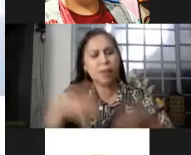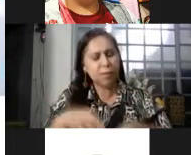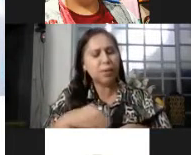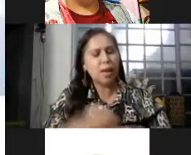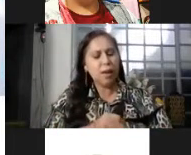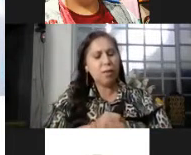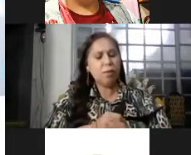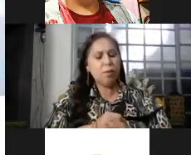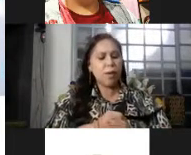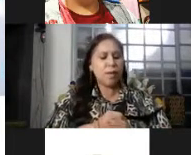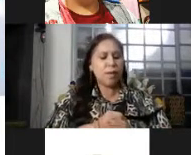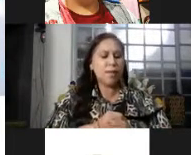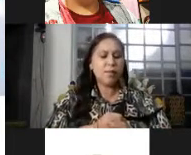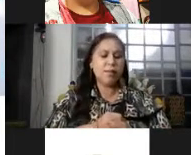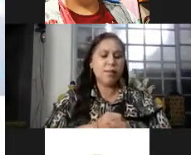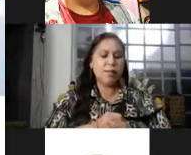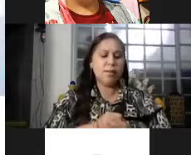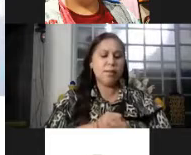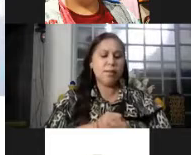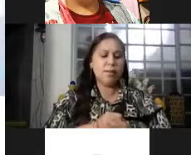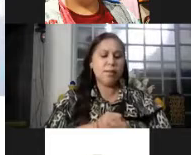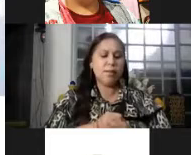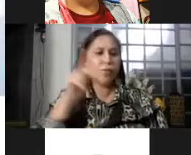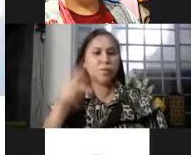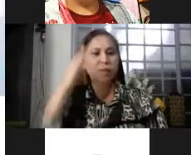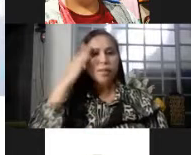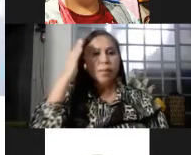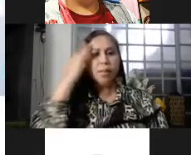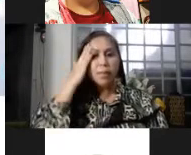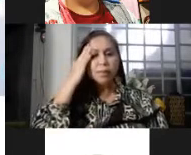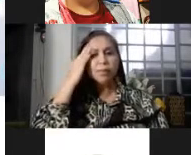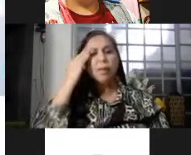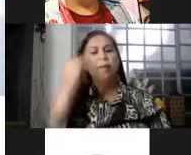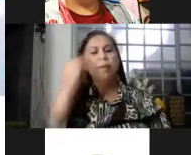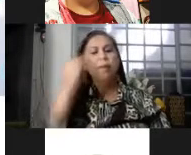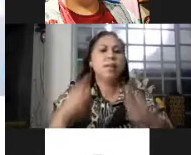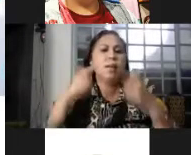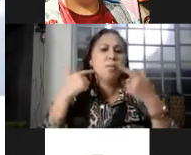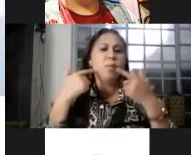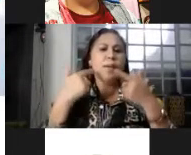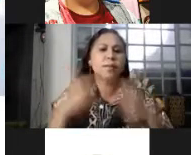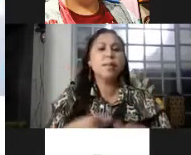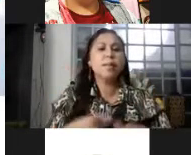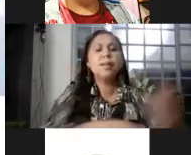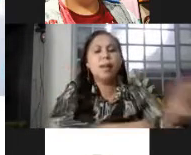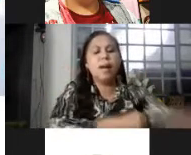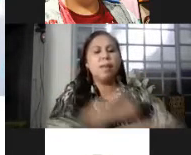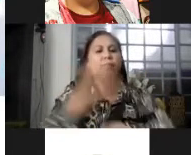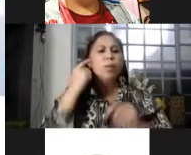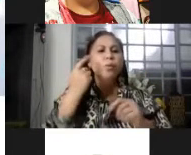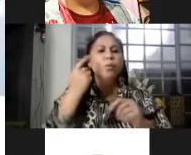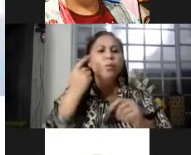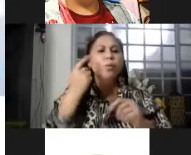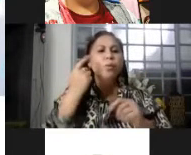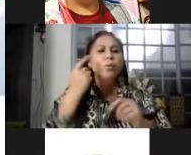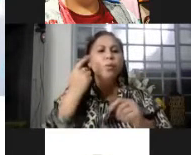aí é colocado na escrita. Importante os professores saber disso, né? Para não assim, criticar